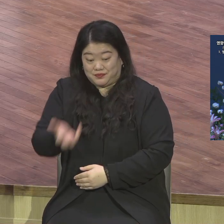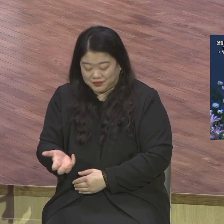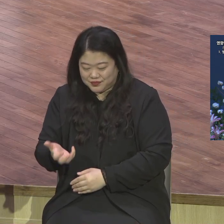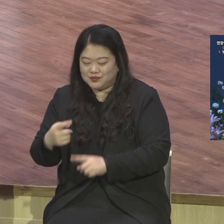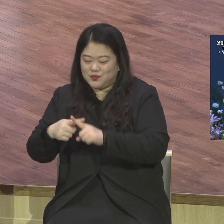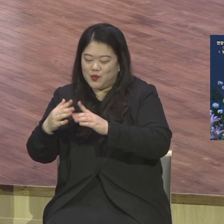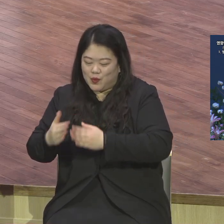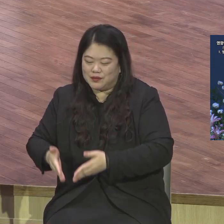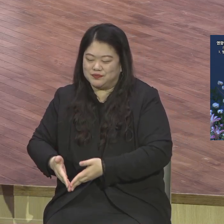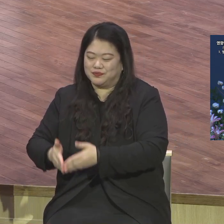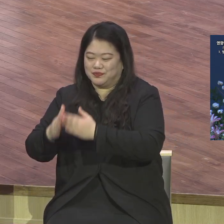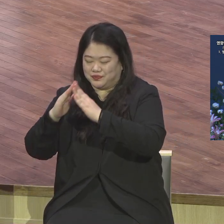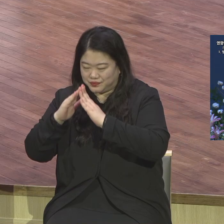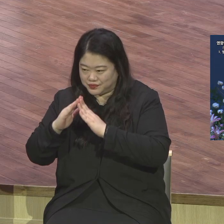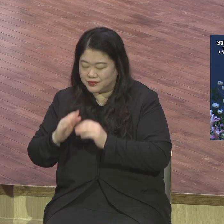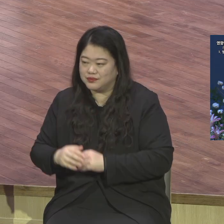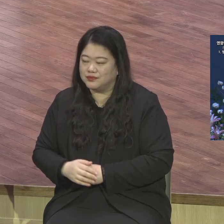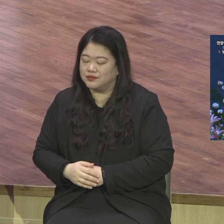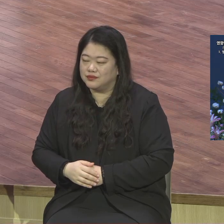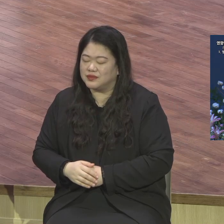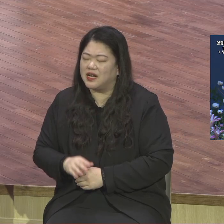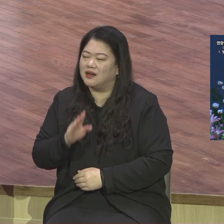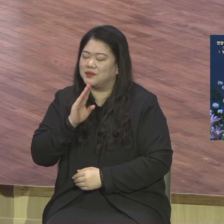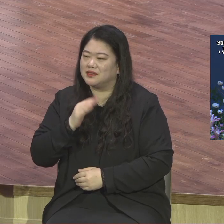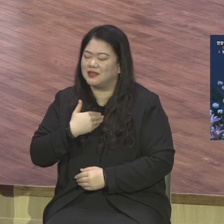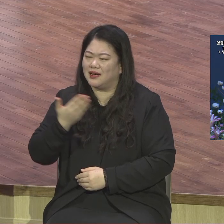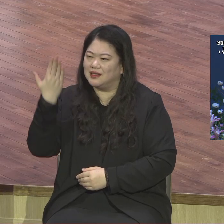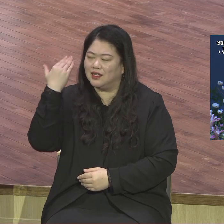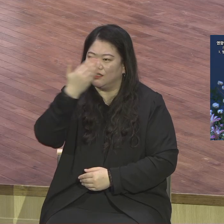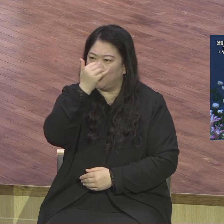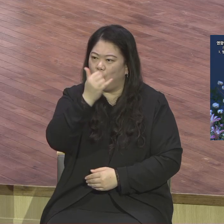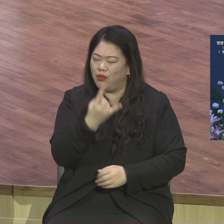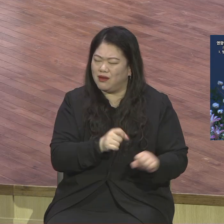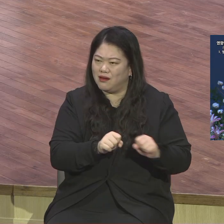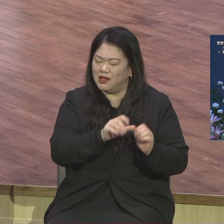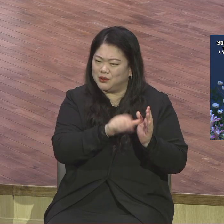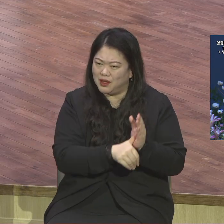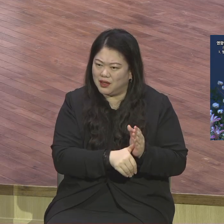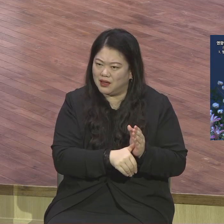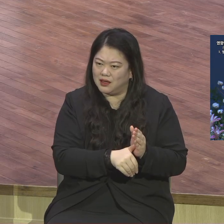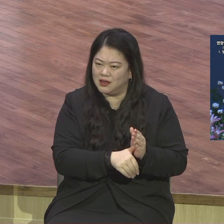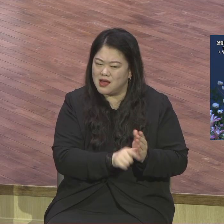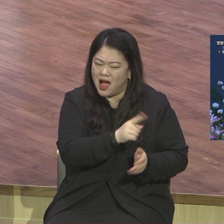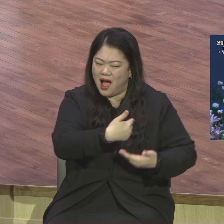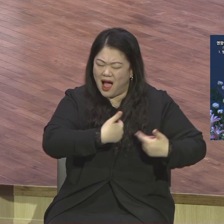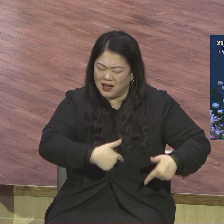내가 듣고 그때부터 지금까지 하나님 축복해 주셨다. 여러분